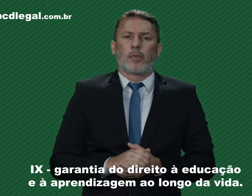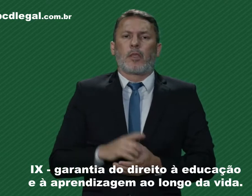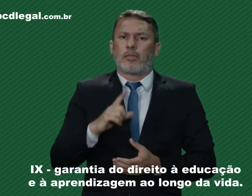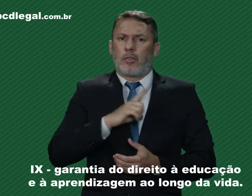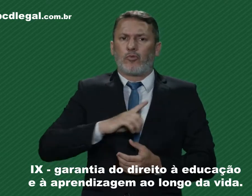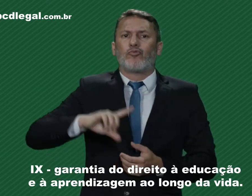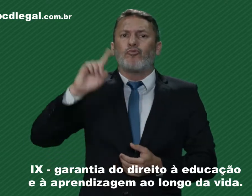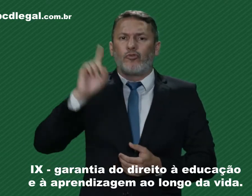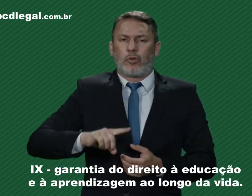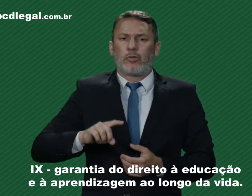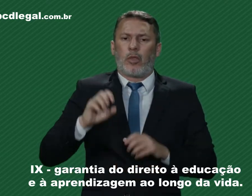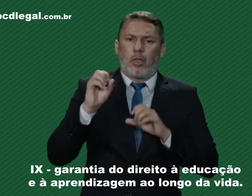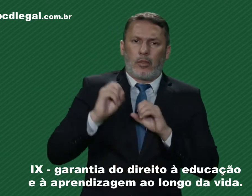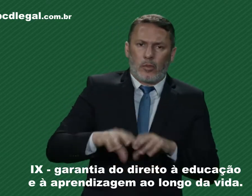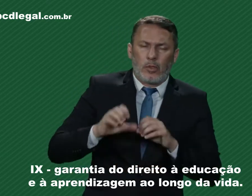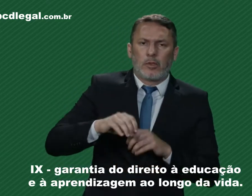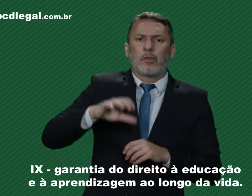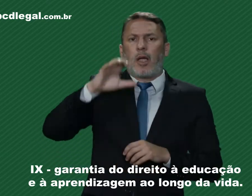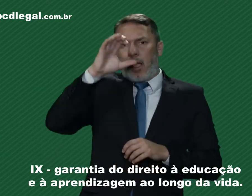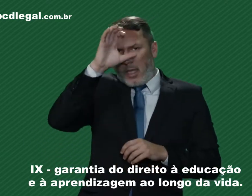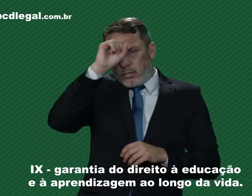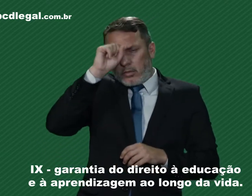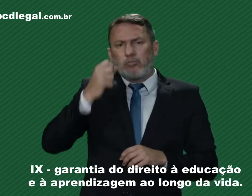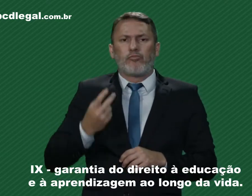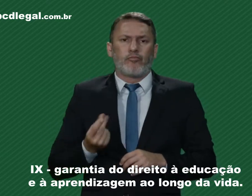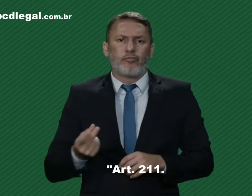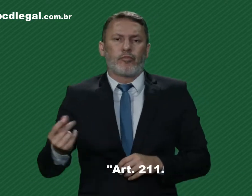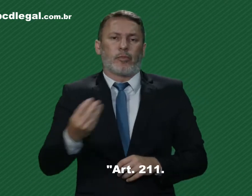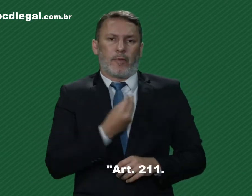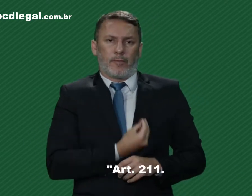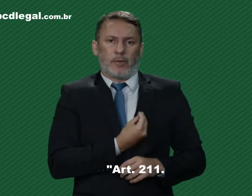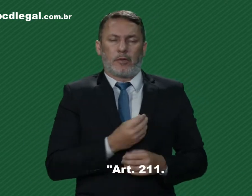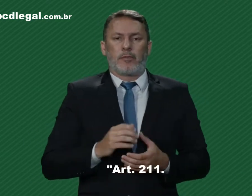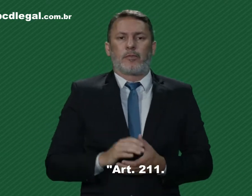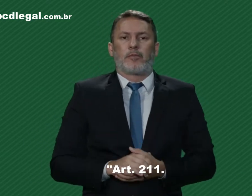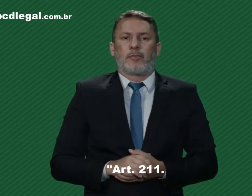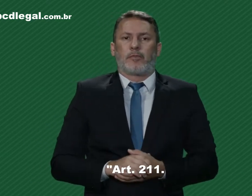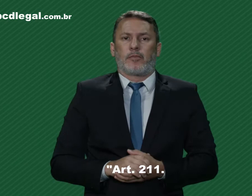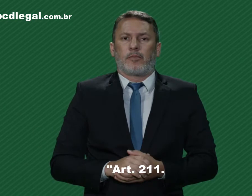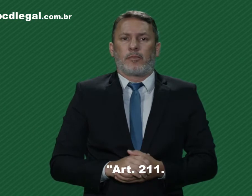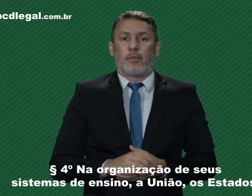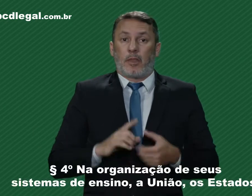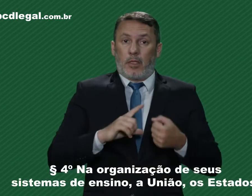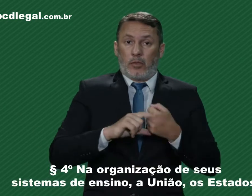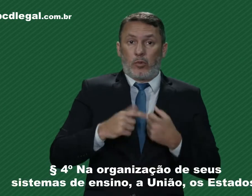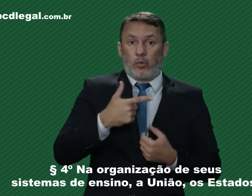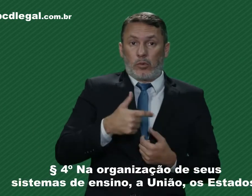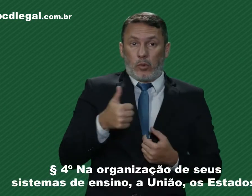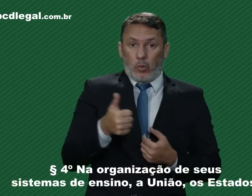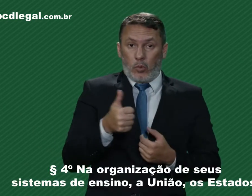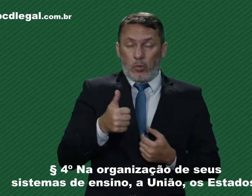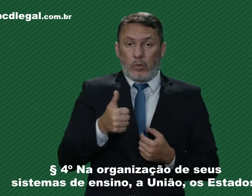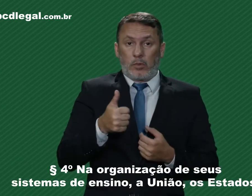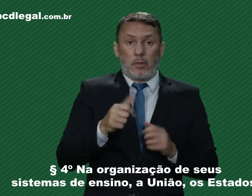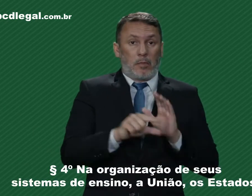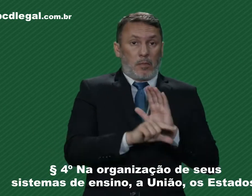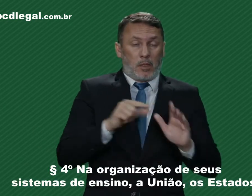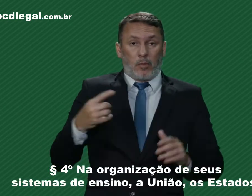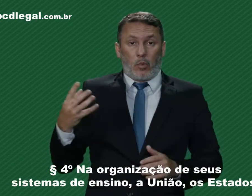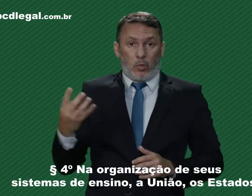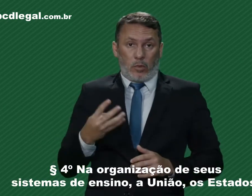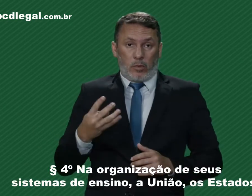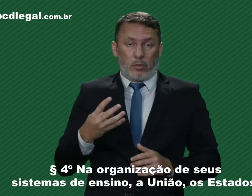do direito à educação e à aprendizagem ao longo da vida. Artigo 211. Parágrafo 4º.